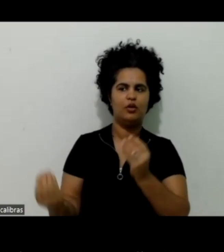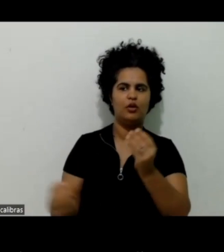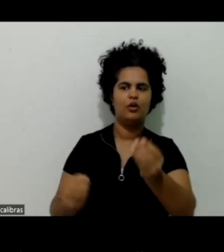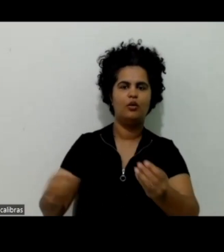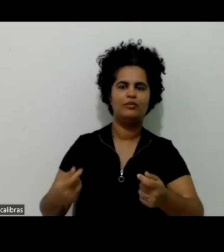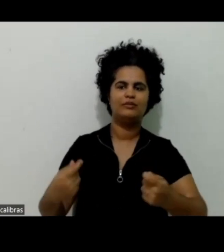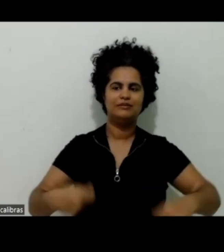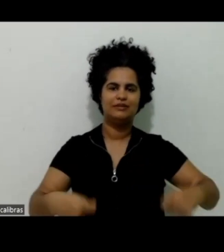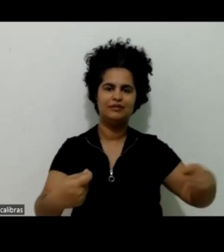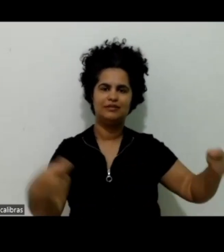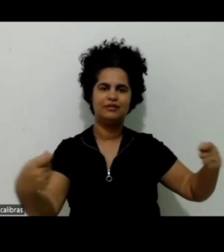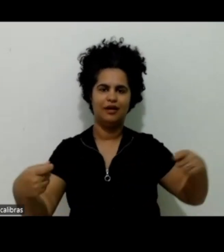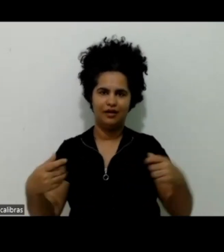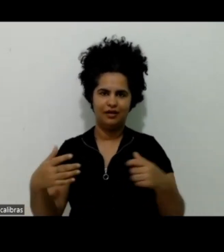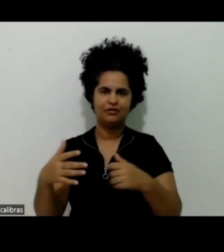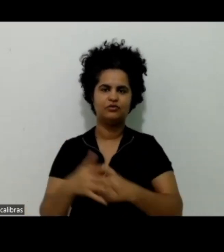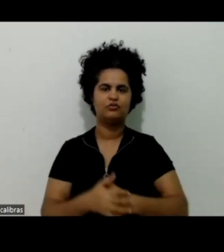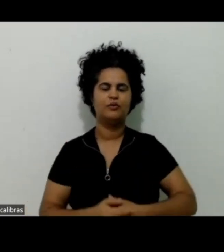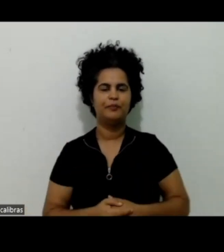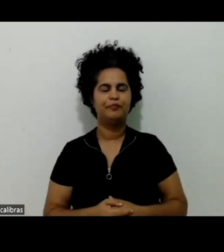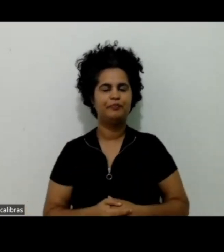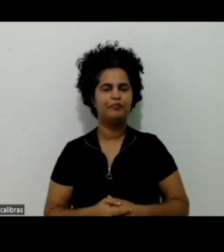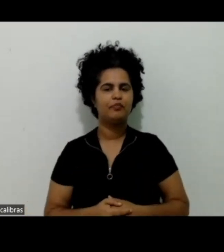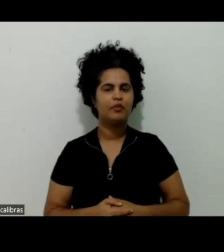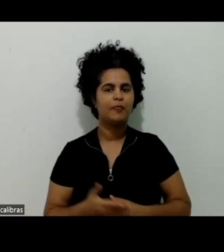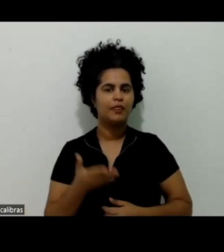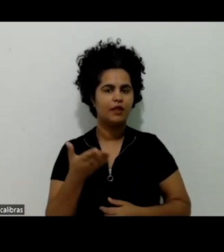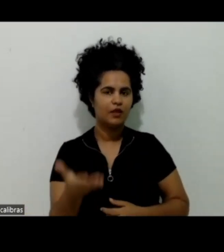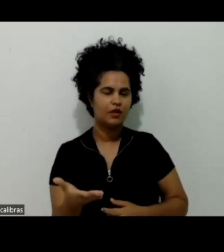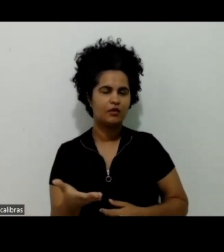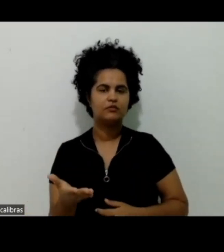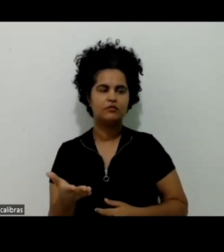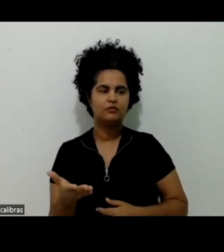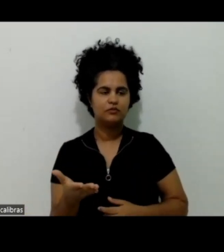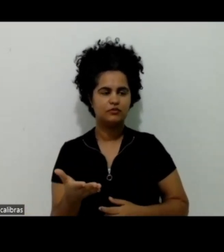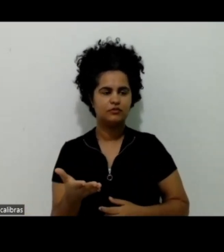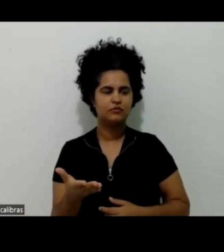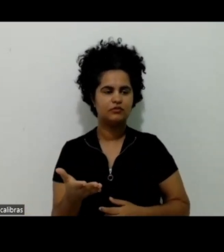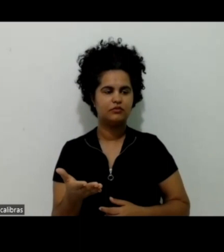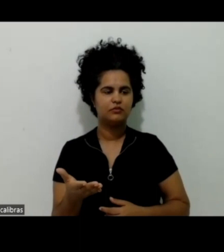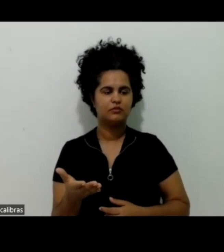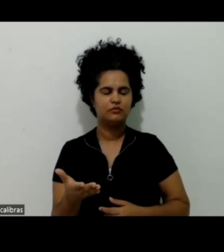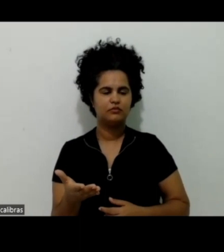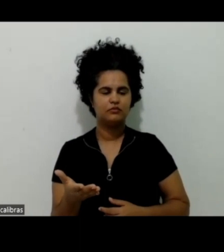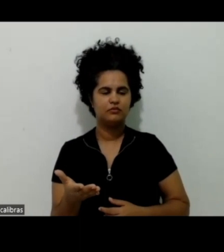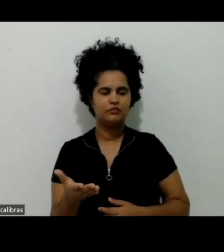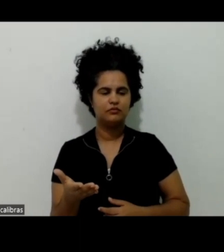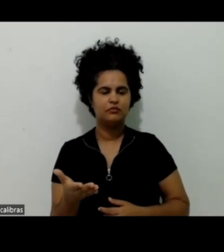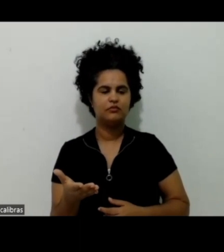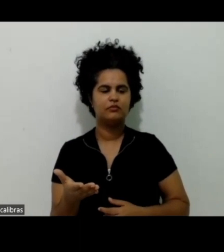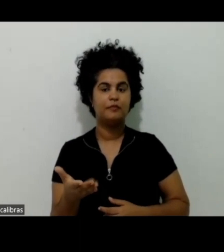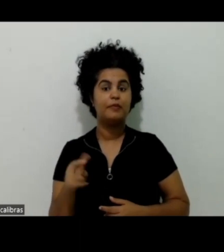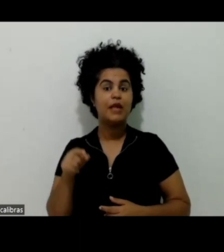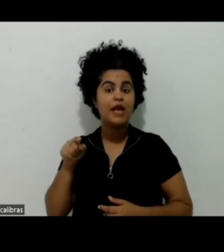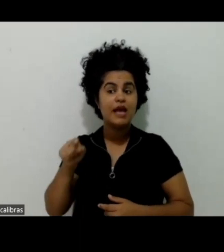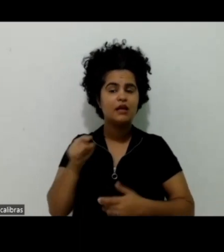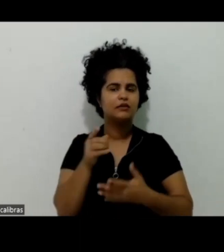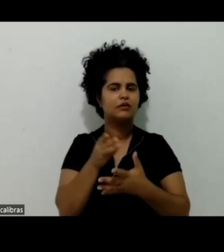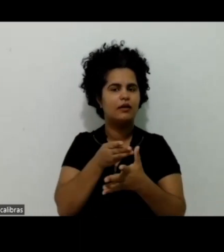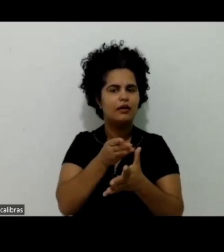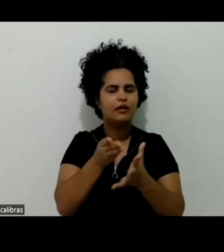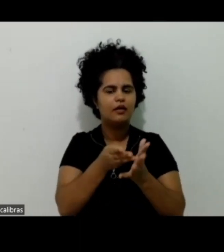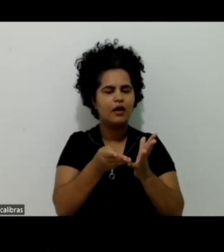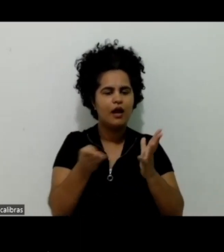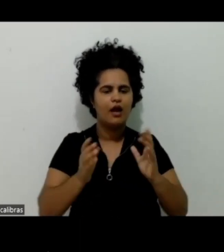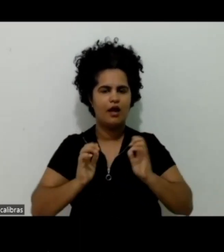eleitos pela profissão enquanto seu sustentáculo, né, assim, esses princípios ético-políticos, né,